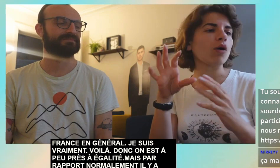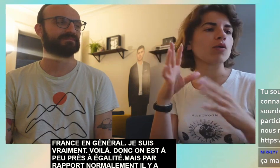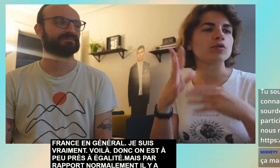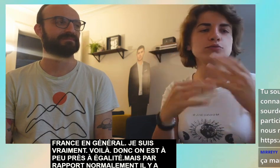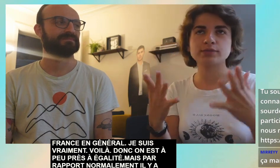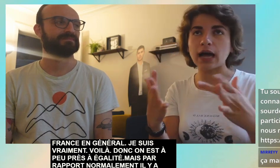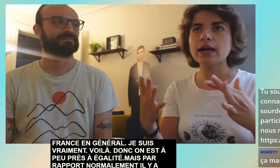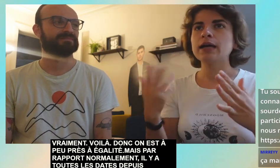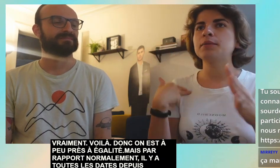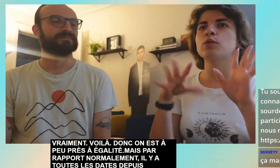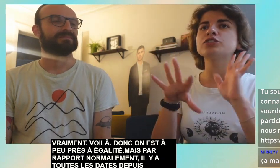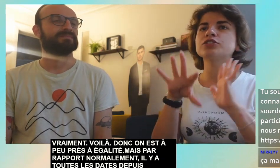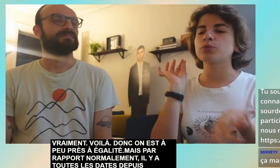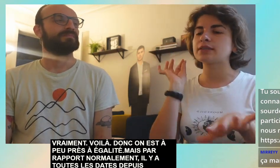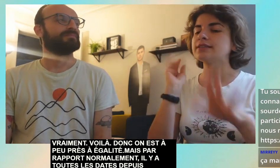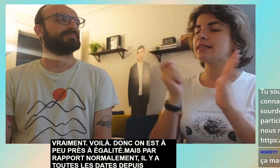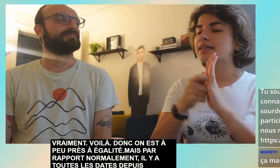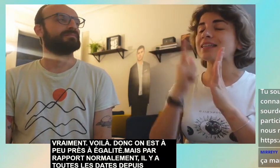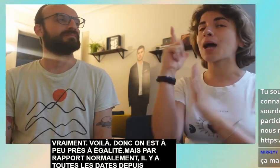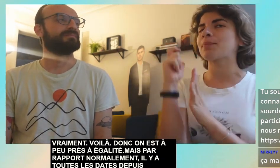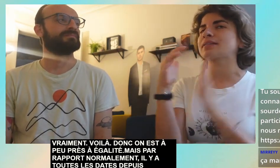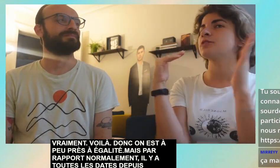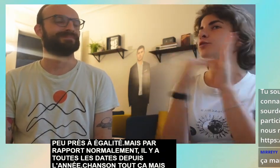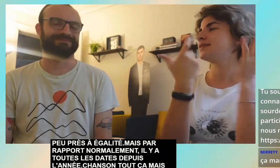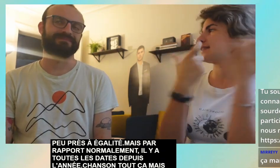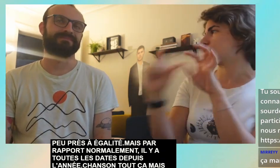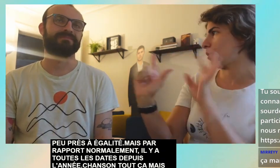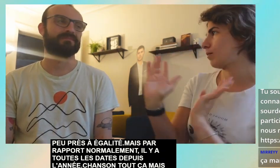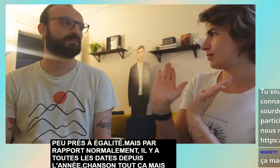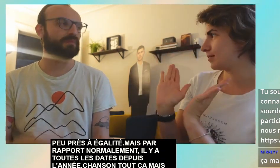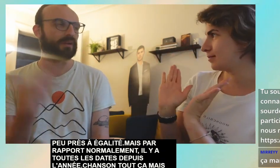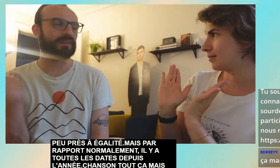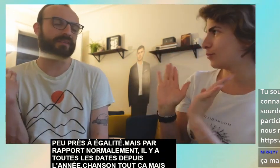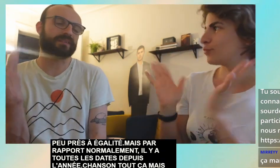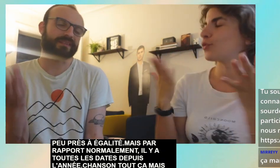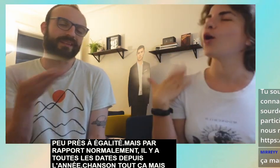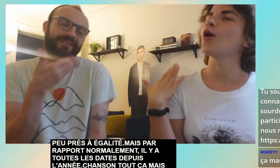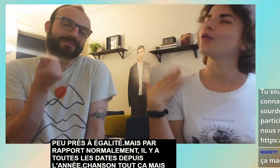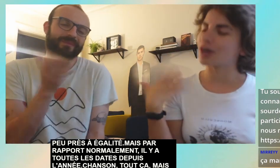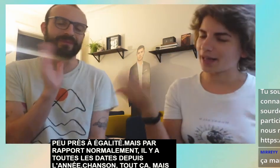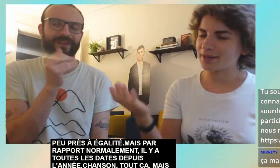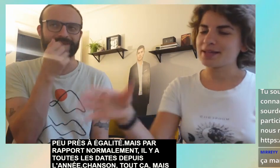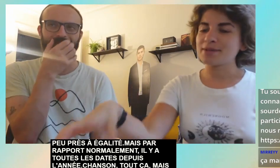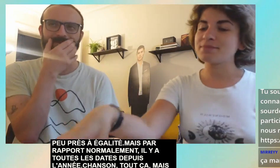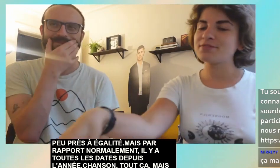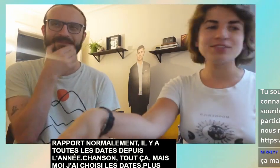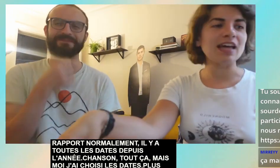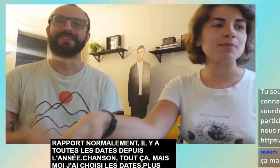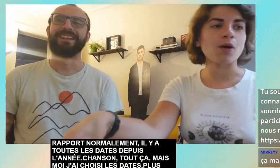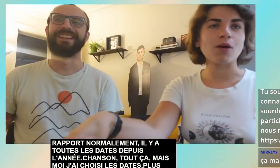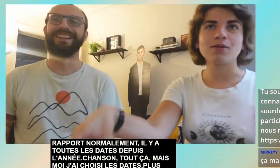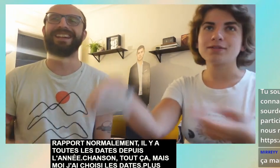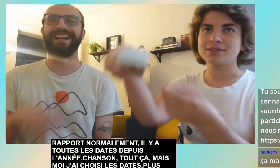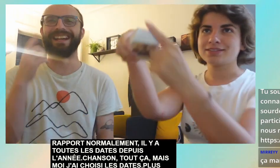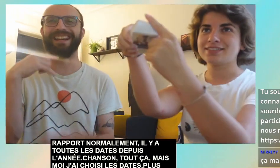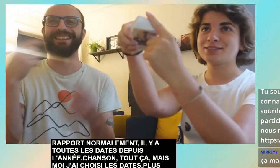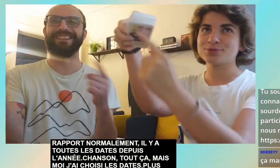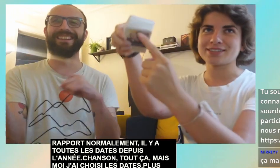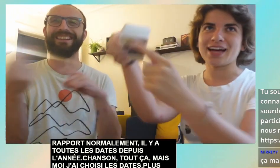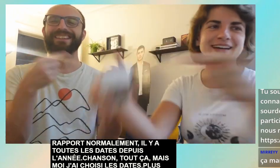500, tout ça. Mais moi, j'ai choisi les dates à partir de 1700. Plus récente. Voilà. Mais finalement, c'est tout ça.